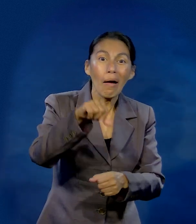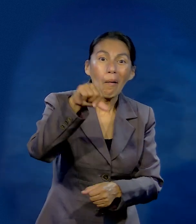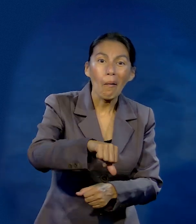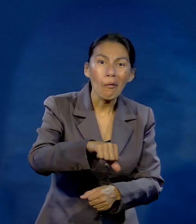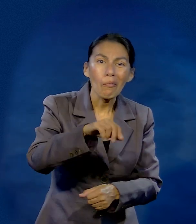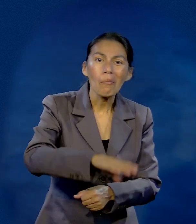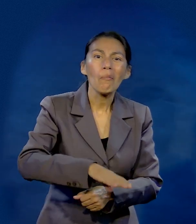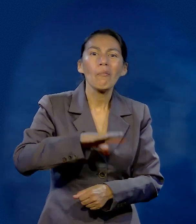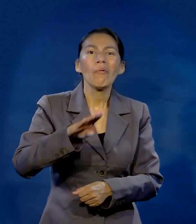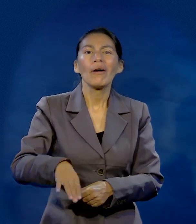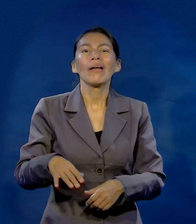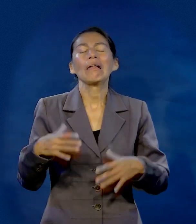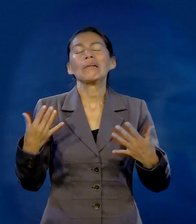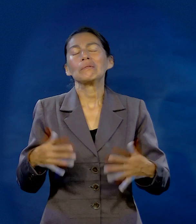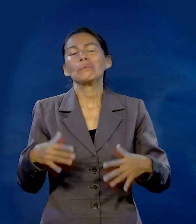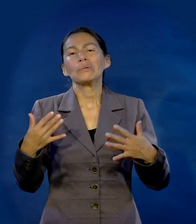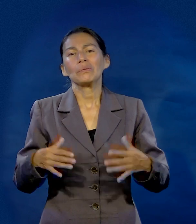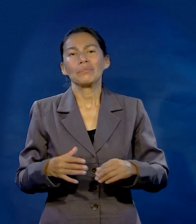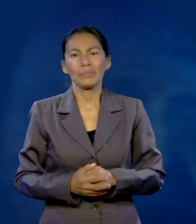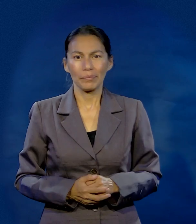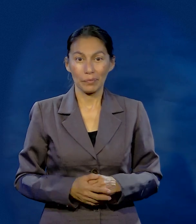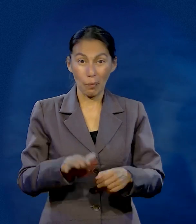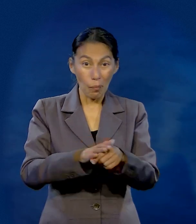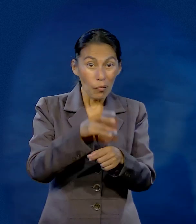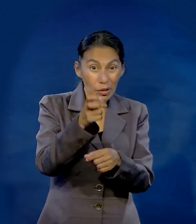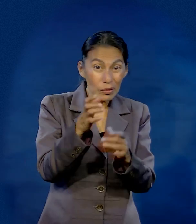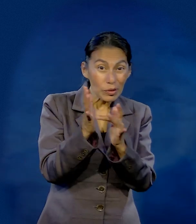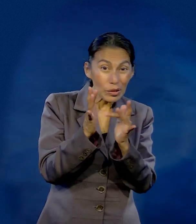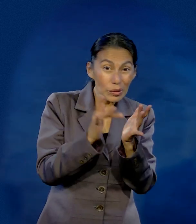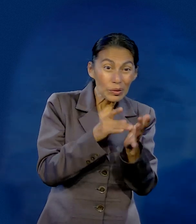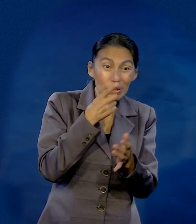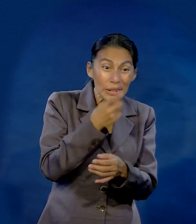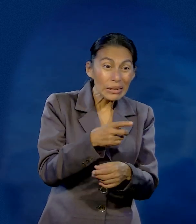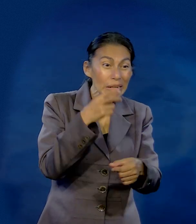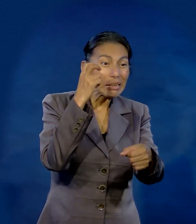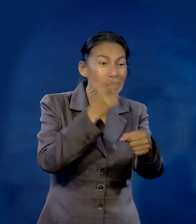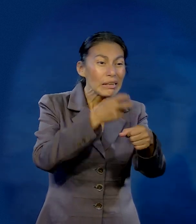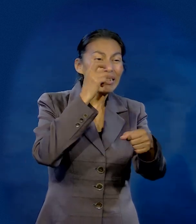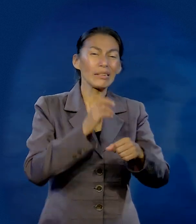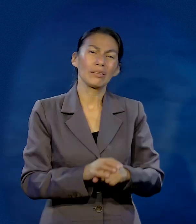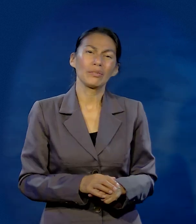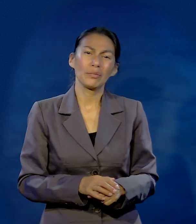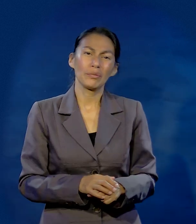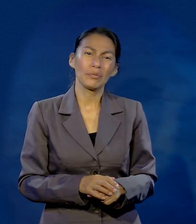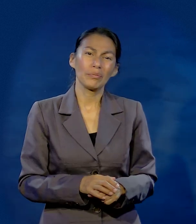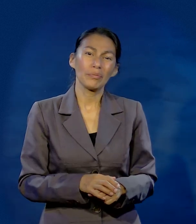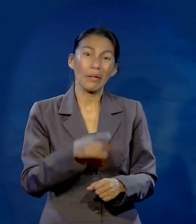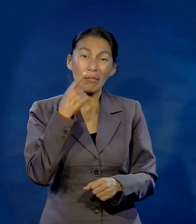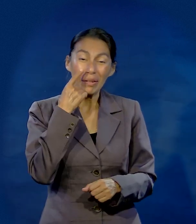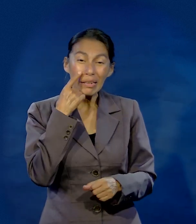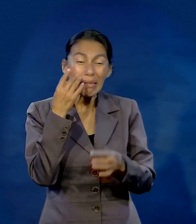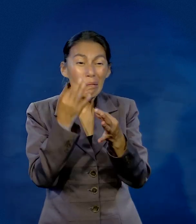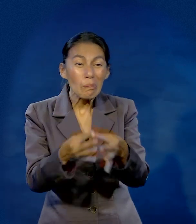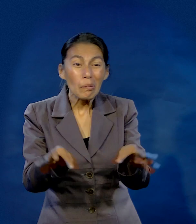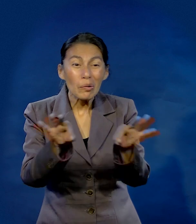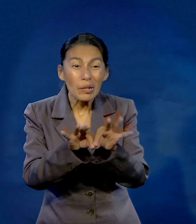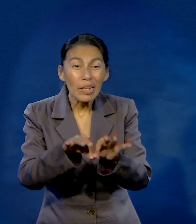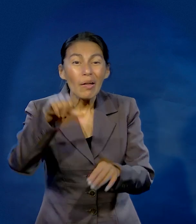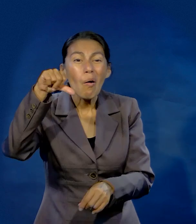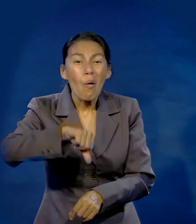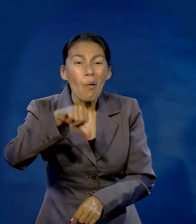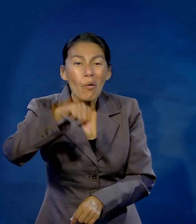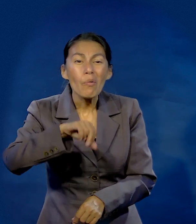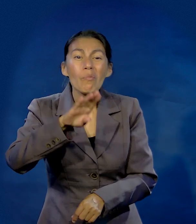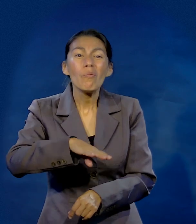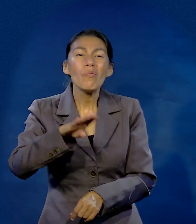sabía de planes había de administración sabía de de afora y futuro y jubilación sabía de modalidad 40 sabía de